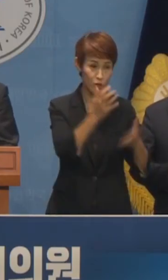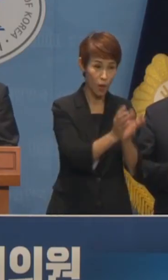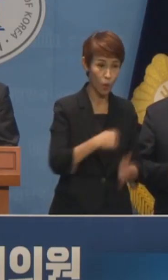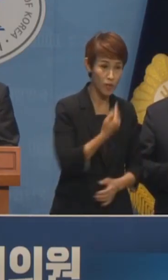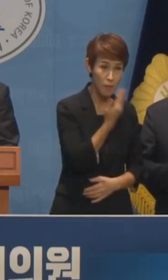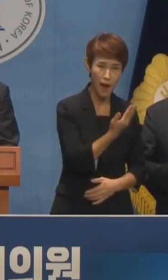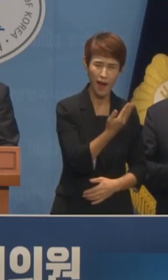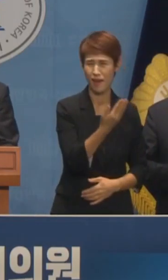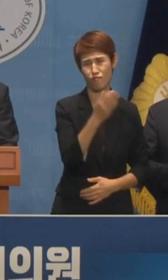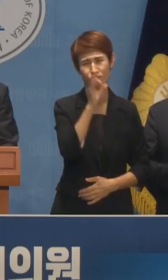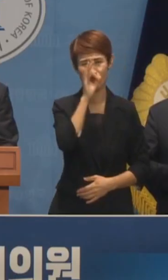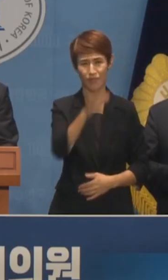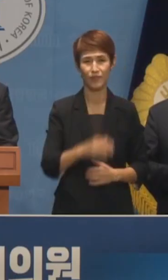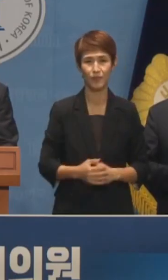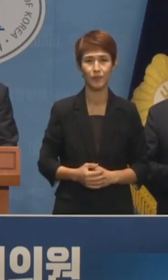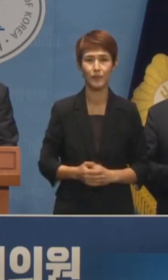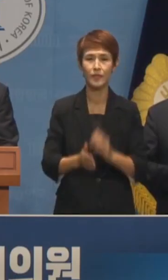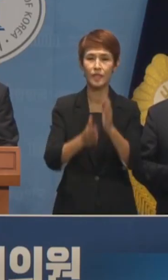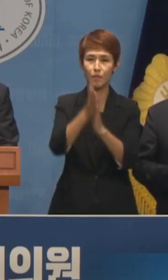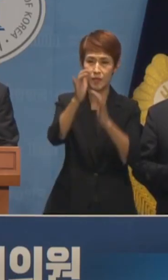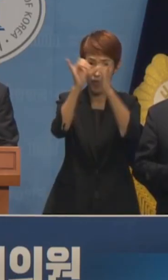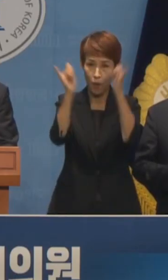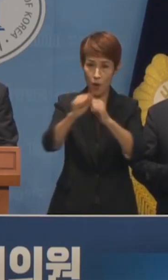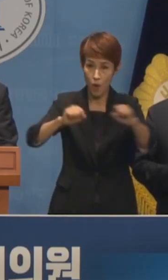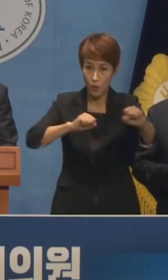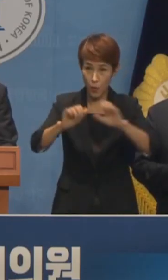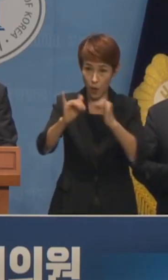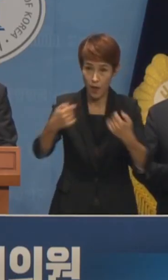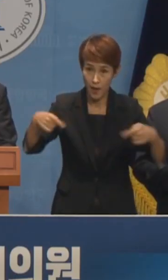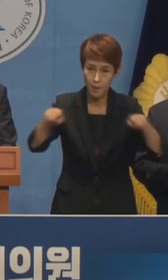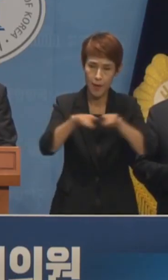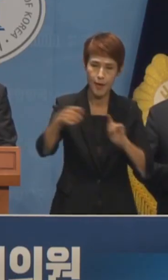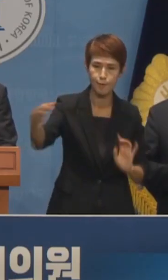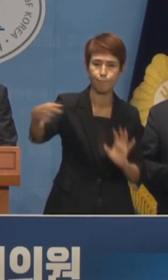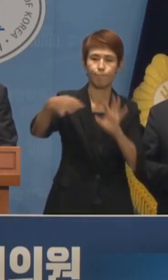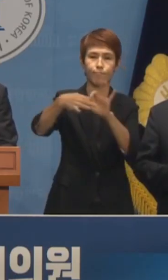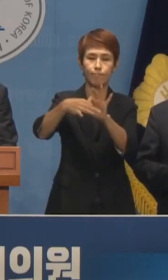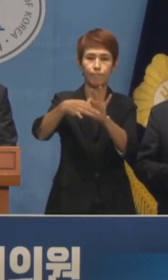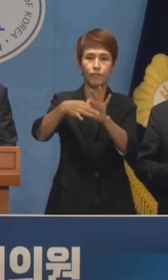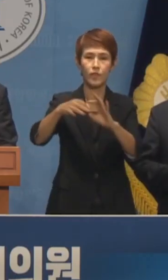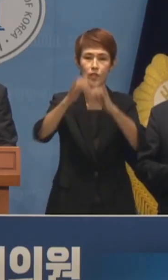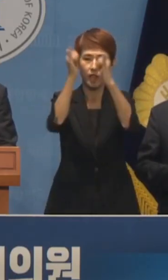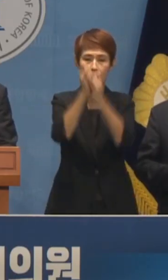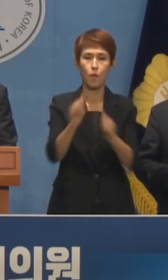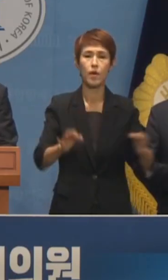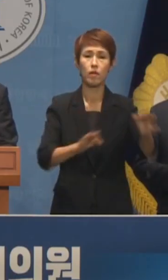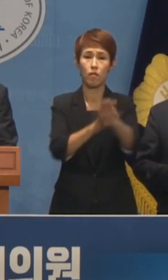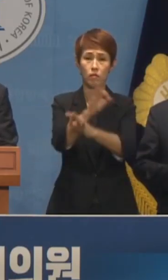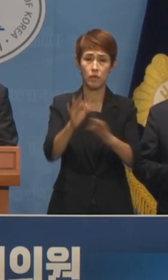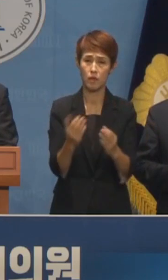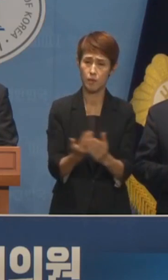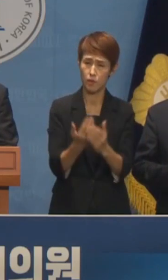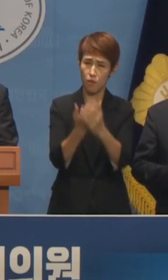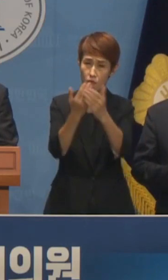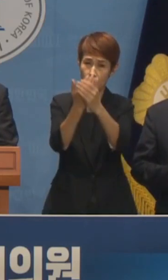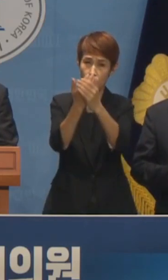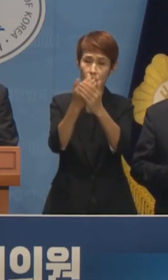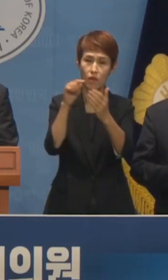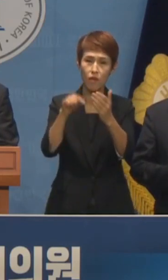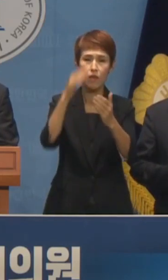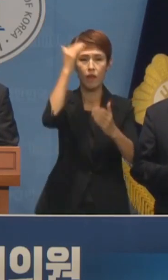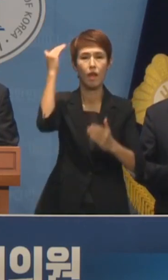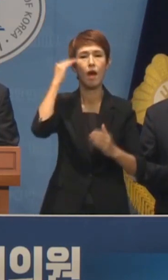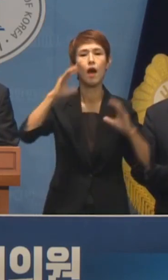않겠습니다. 시민사회 현장의 활동가들과 손잡고 사회적 경제의 성장 발전이 대한민국이라는